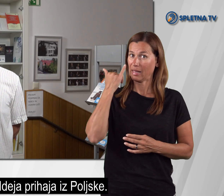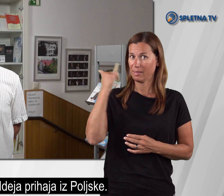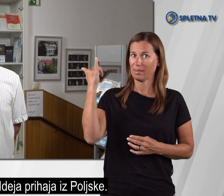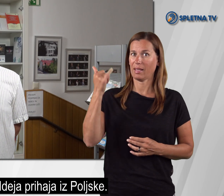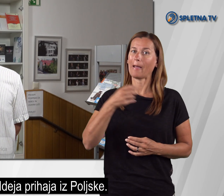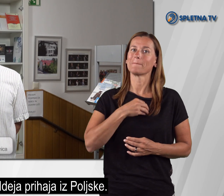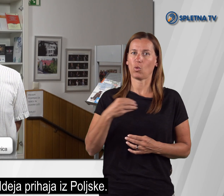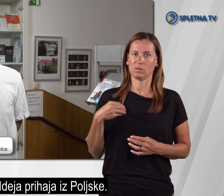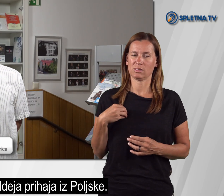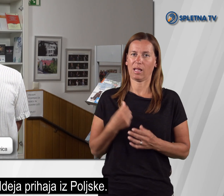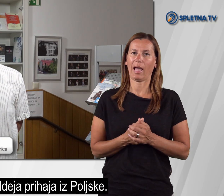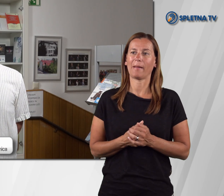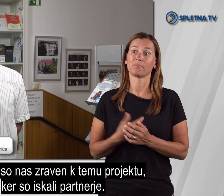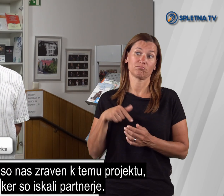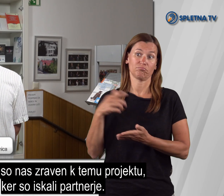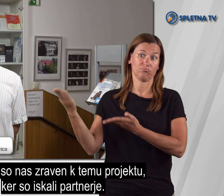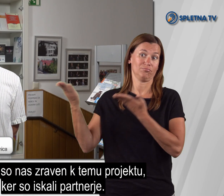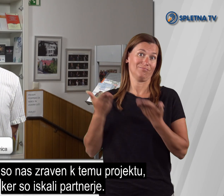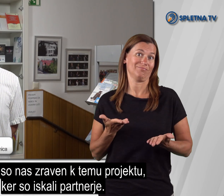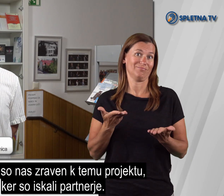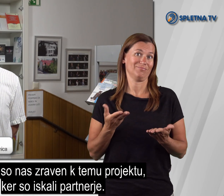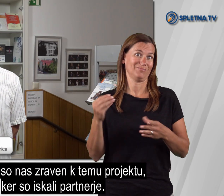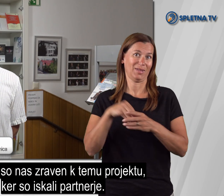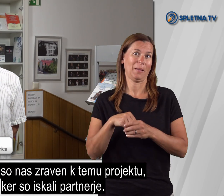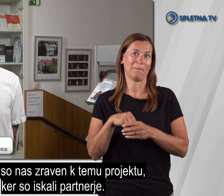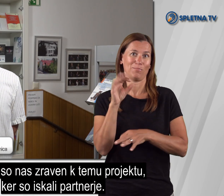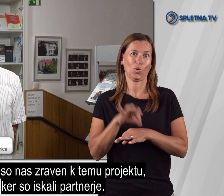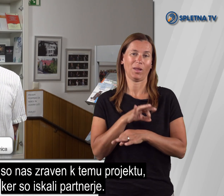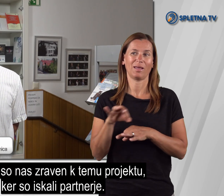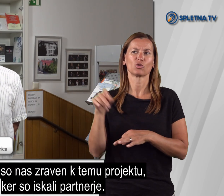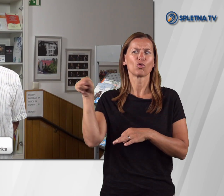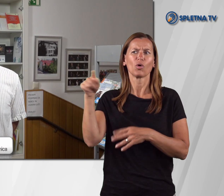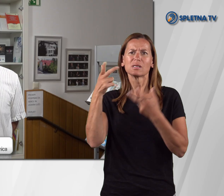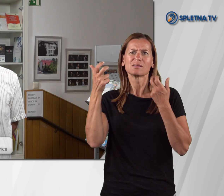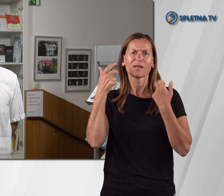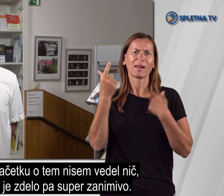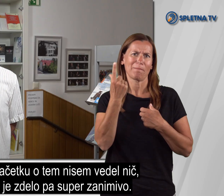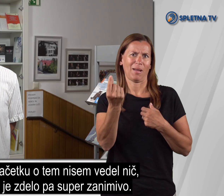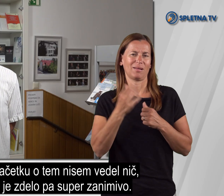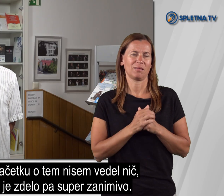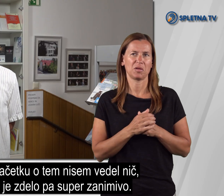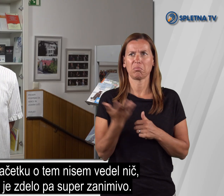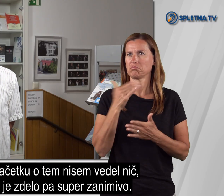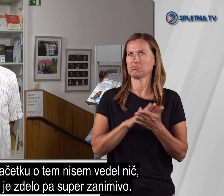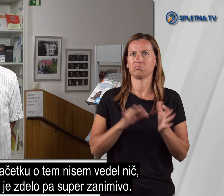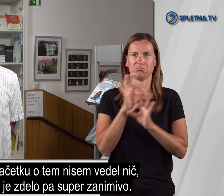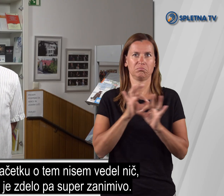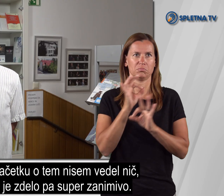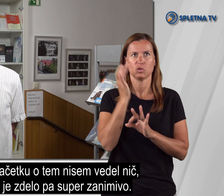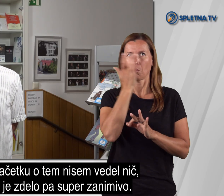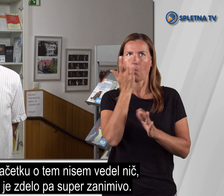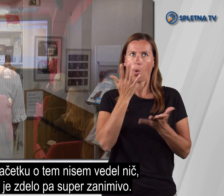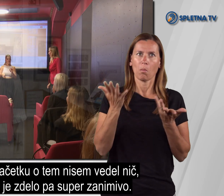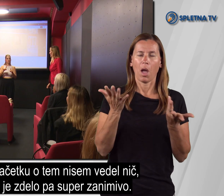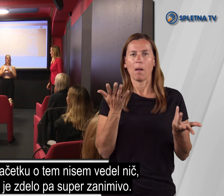Ideja prihaja iz Poljske. Povabili so nas zraven k temu projektu, ko so iskali partnerje. In na začetku jaz o tem nisem vedel nič, se mi je zdelo